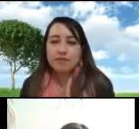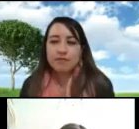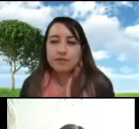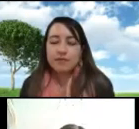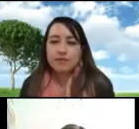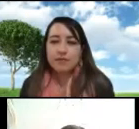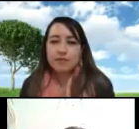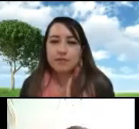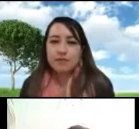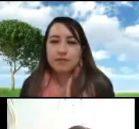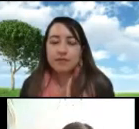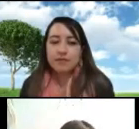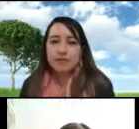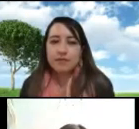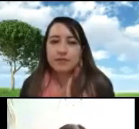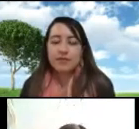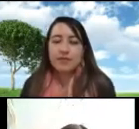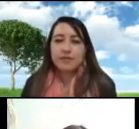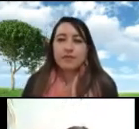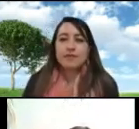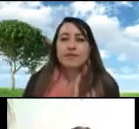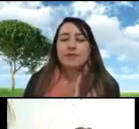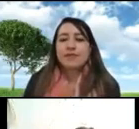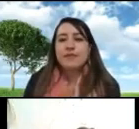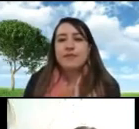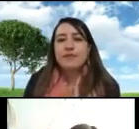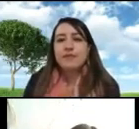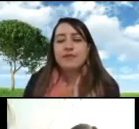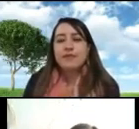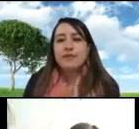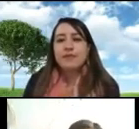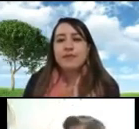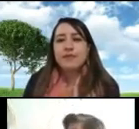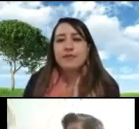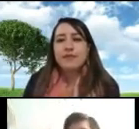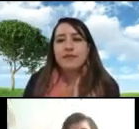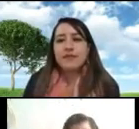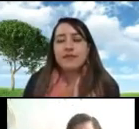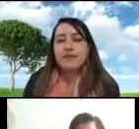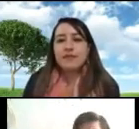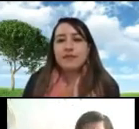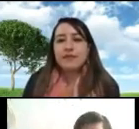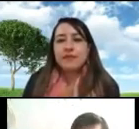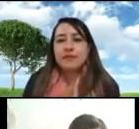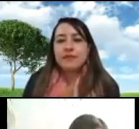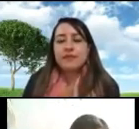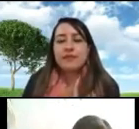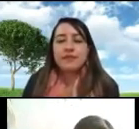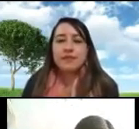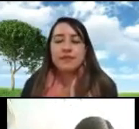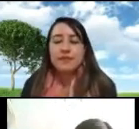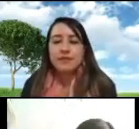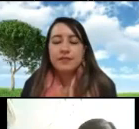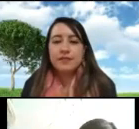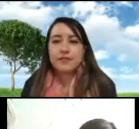La respuesta correcta es verdadero. Muy bien, pues hemos concluido la misión, hemos concluido los